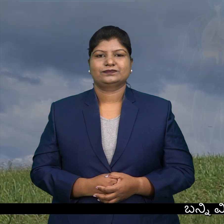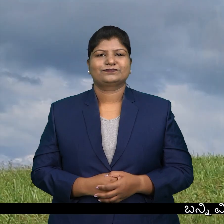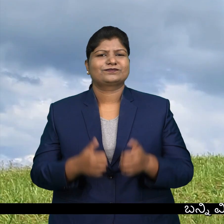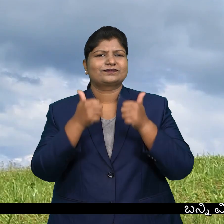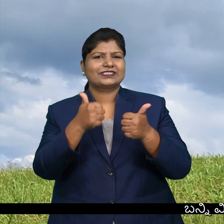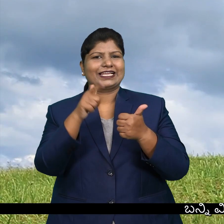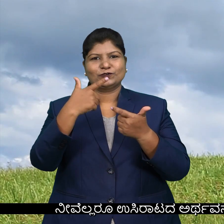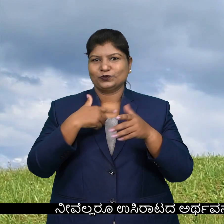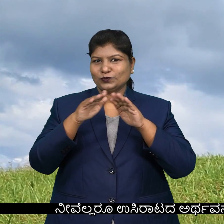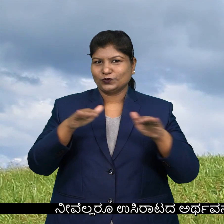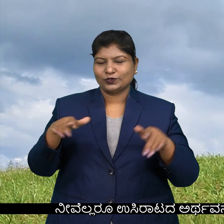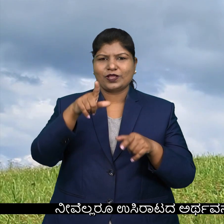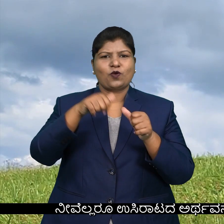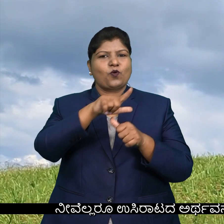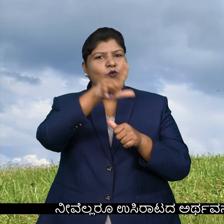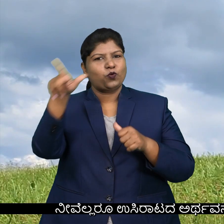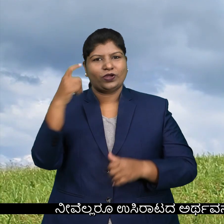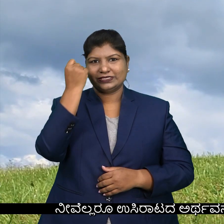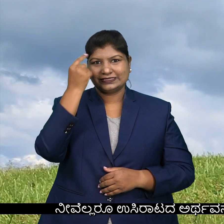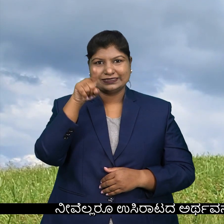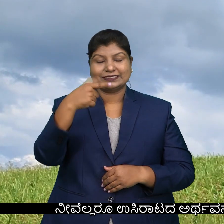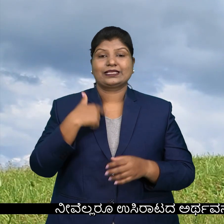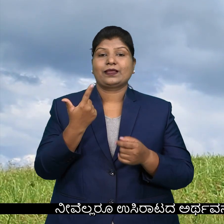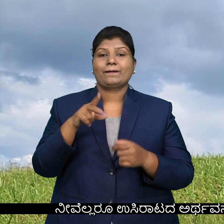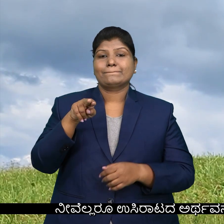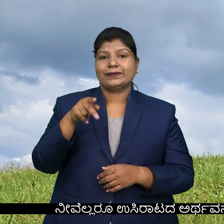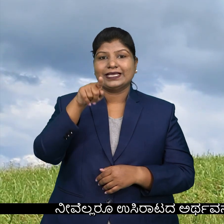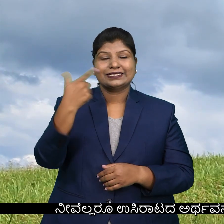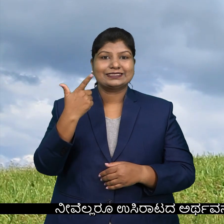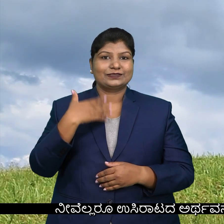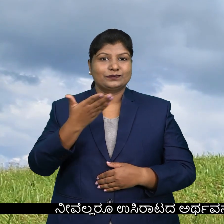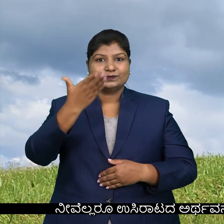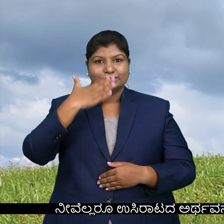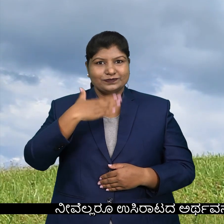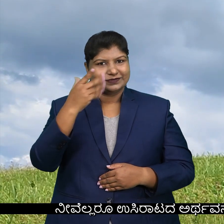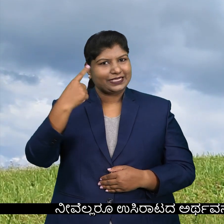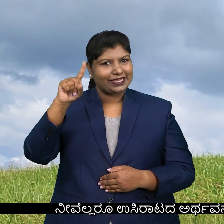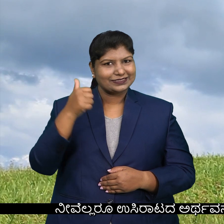ಬನ್ನಿ ವಿದ್ಯಾರ್ಥಿಗಳೇ, ನೀವೆಲ್ಲರೂ ಉಸಿರಾಟದ ಅರ್ಥವನ್ನು ಅರ್ಥ ಮಾಡಿಕೊಂಡಿದ್ದೀರಿ ಅಲ್ಲವೇ?